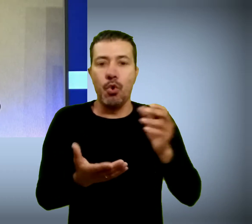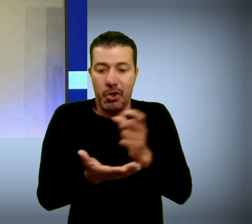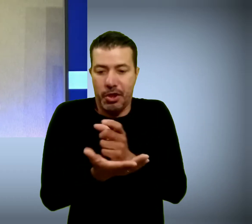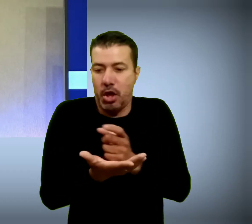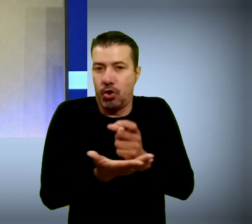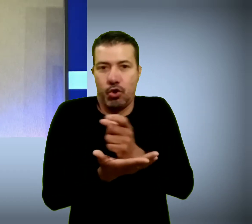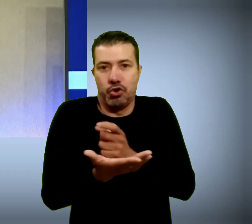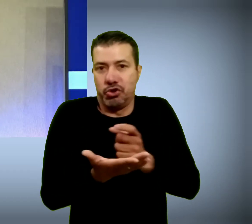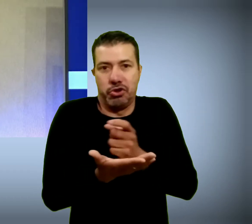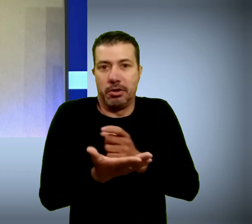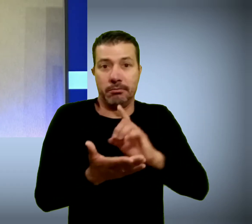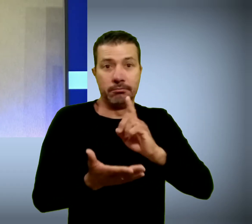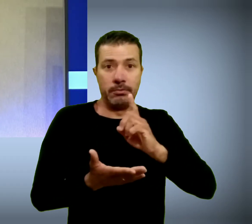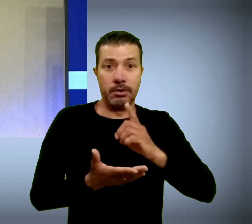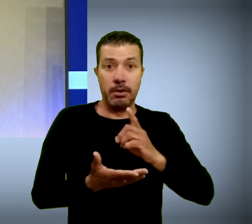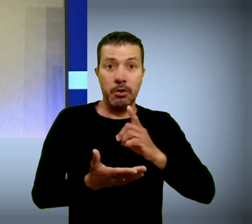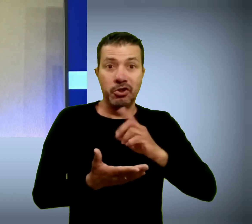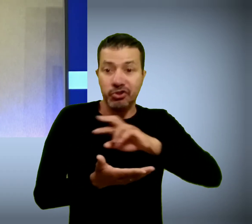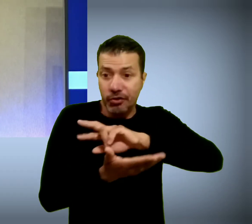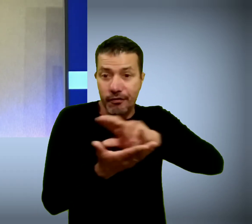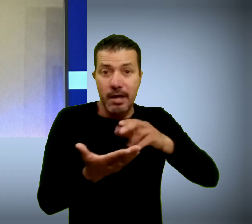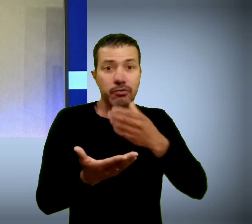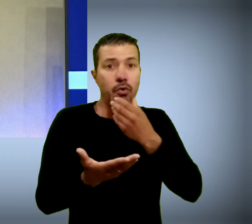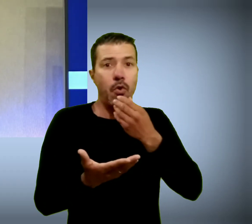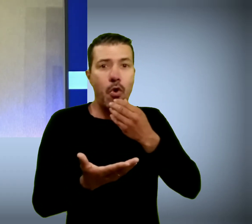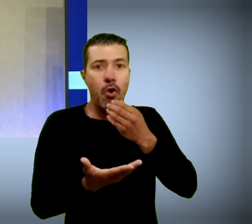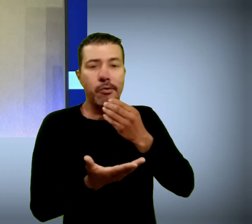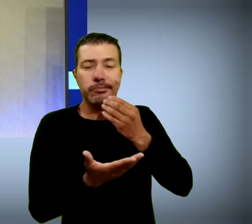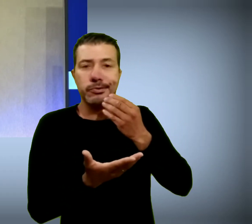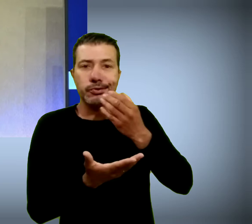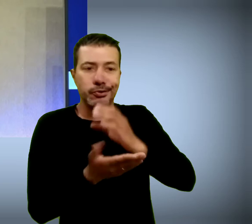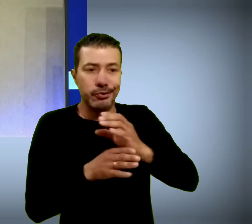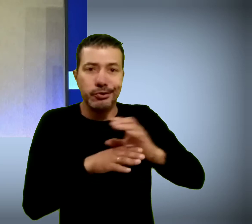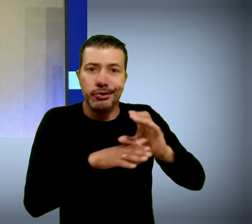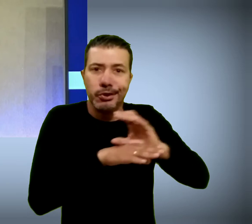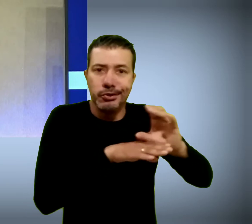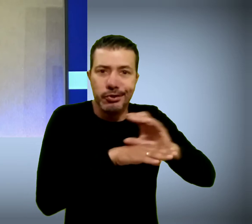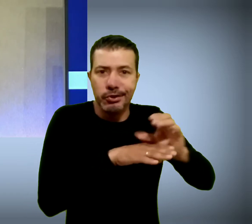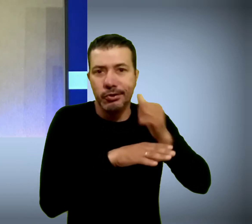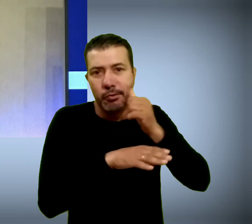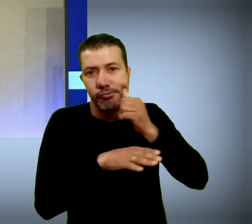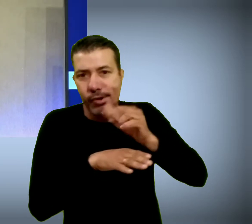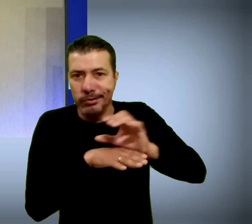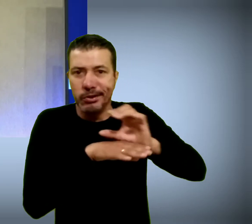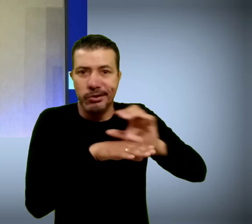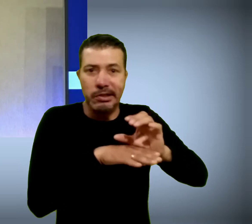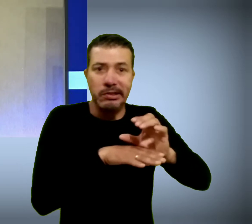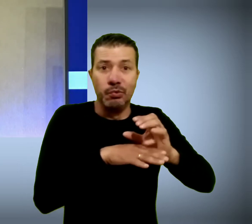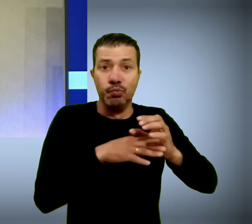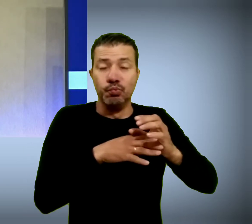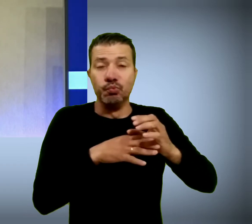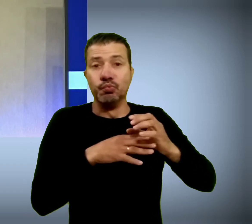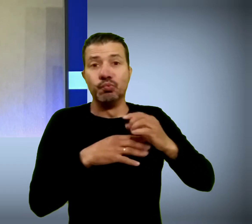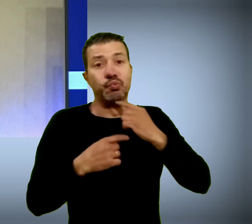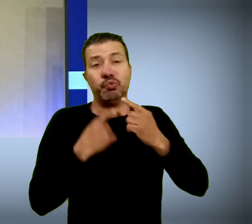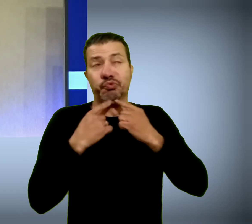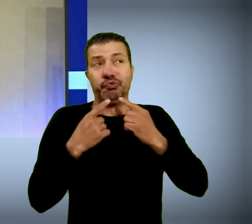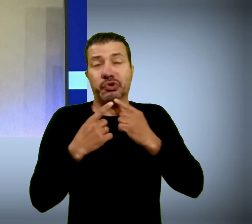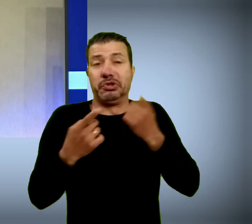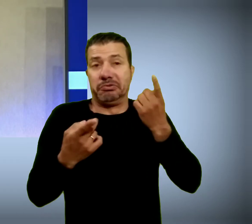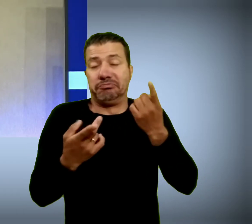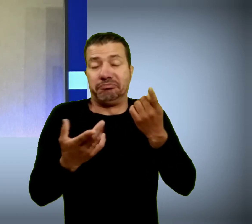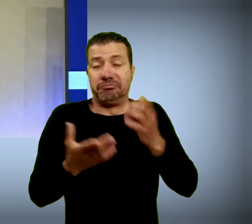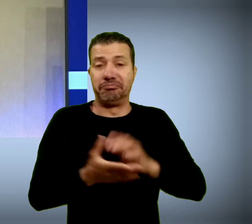teologicamente, né? Muitos cientistas ainda duvidam dessa teoria da evolução. Falamos também sobre quem é